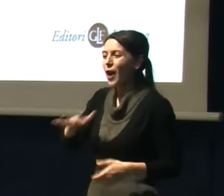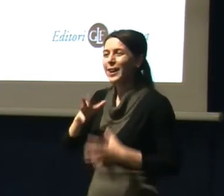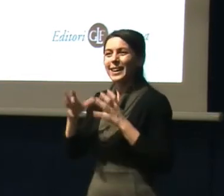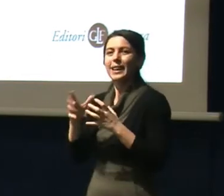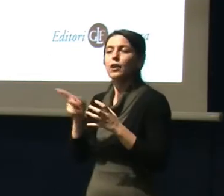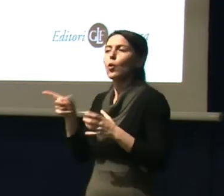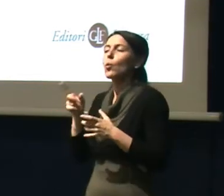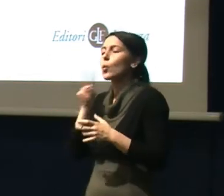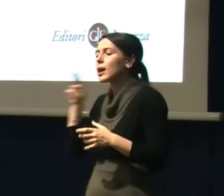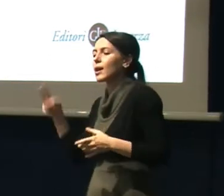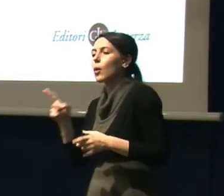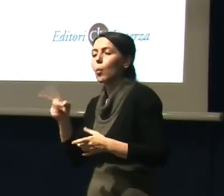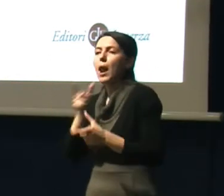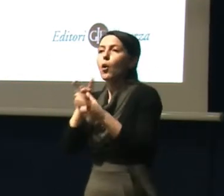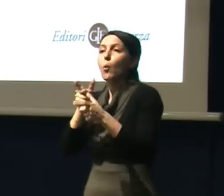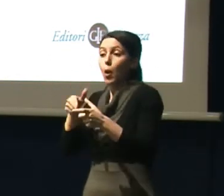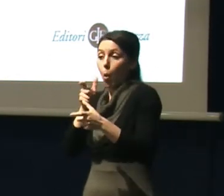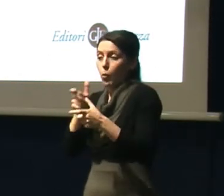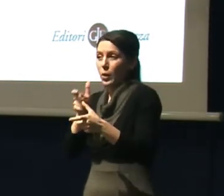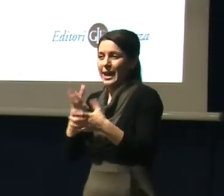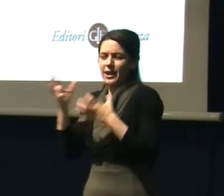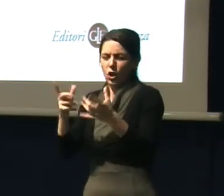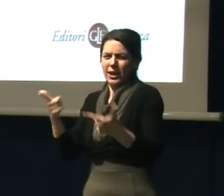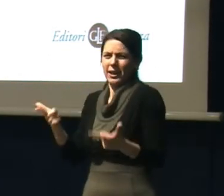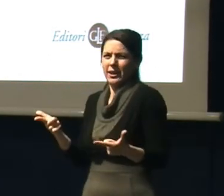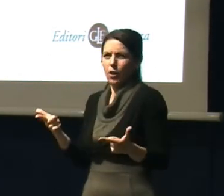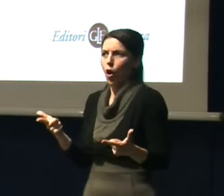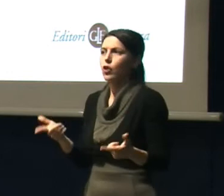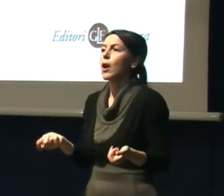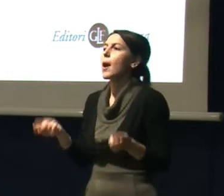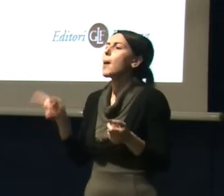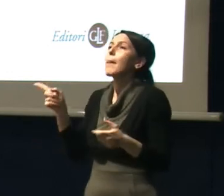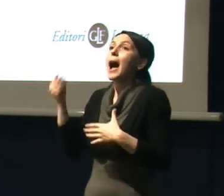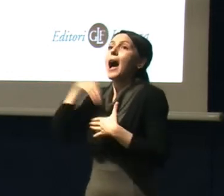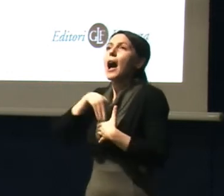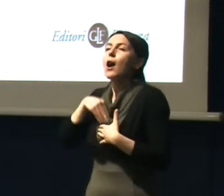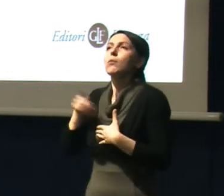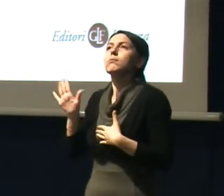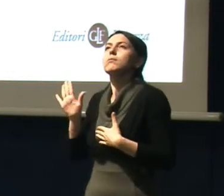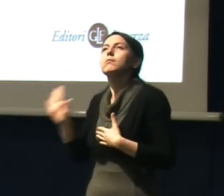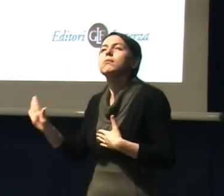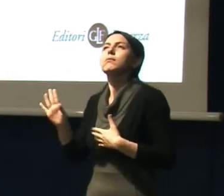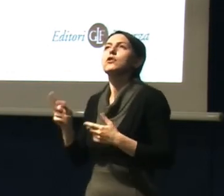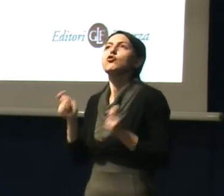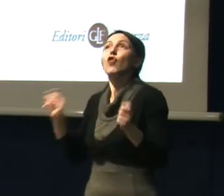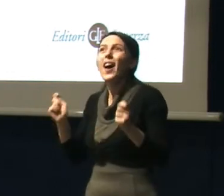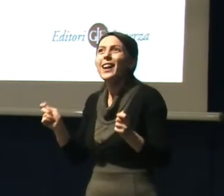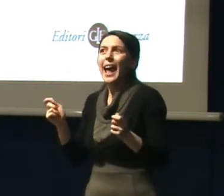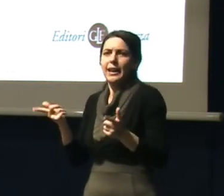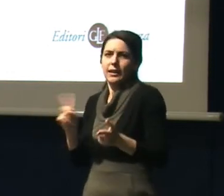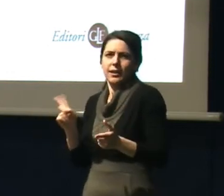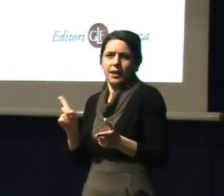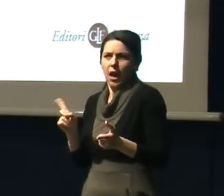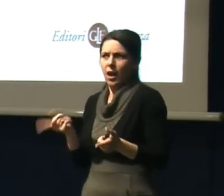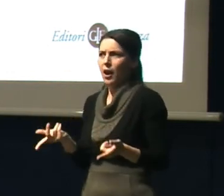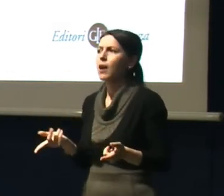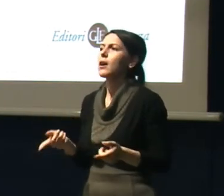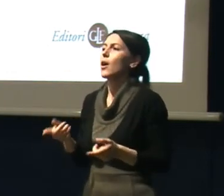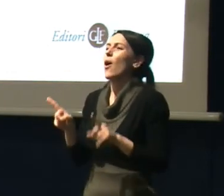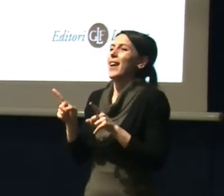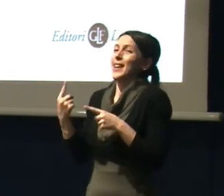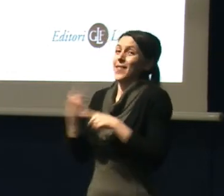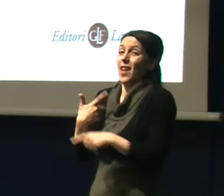comunicazione e la comunicazione non è in crisi ma non è giornalista in un giornale in crisi come noi tre quindi passo la parola